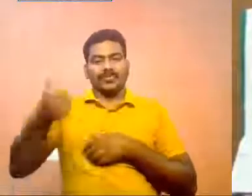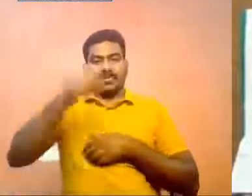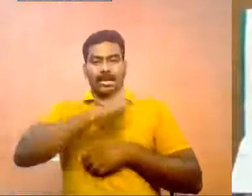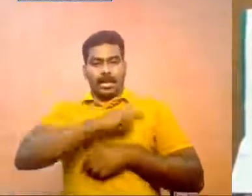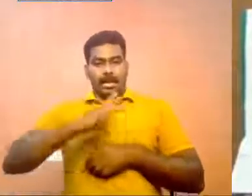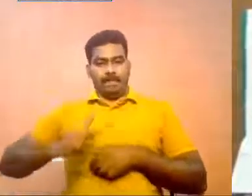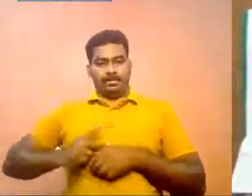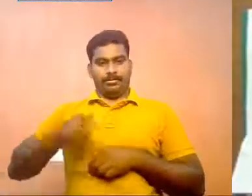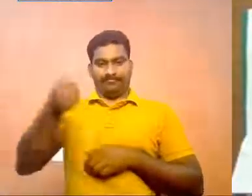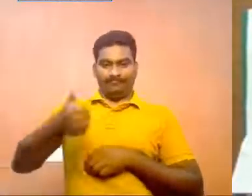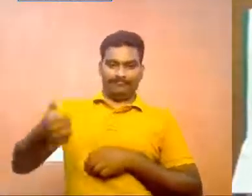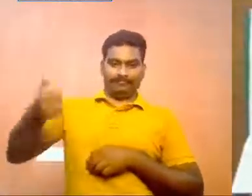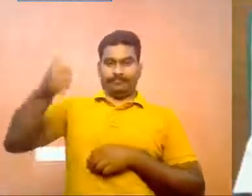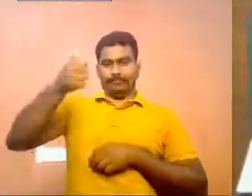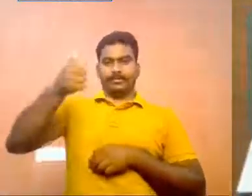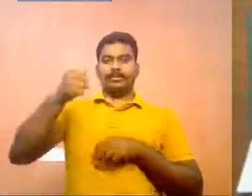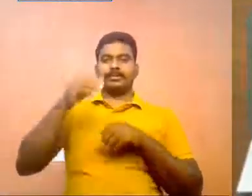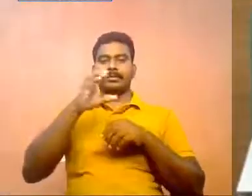നല്ല കാര്യമാണ്.